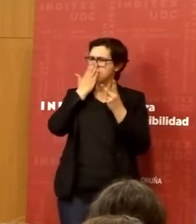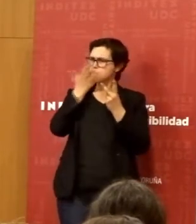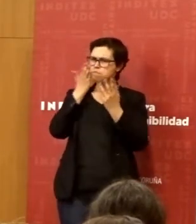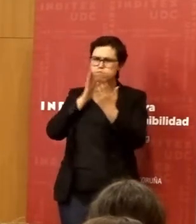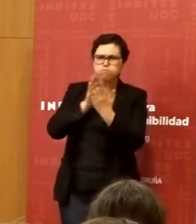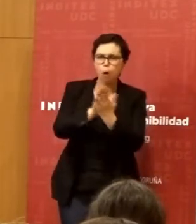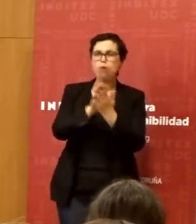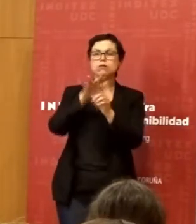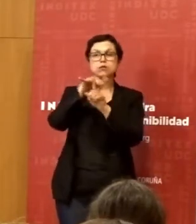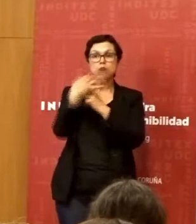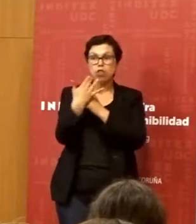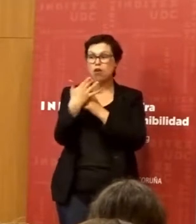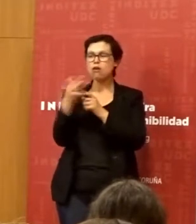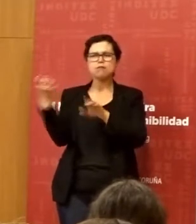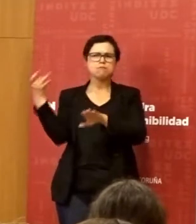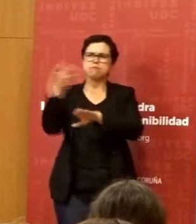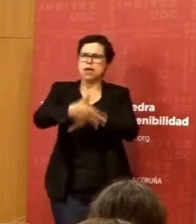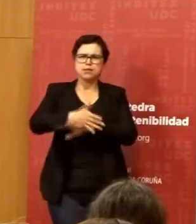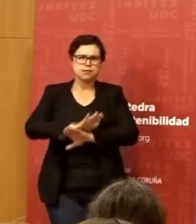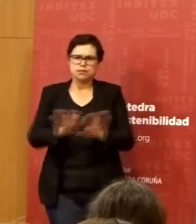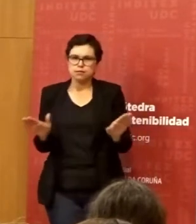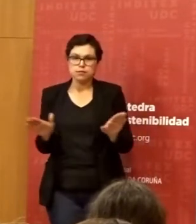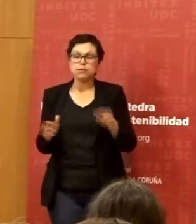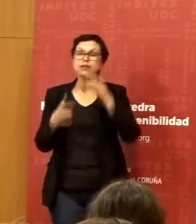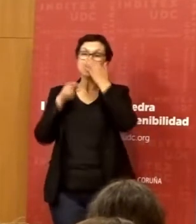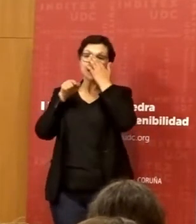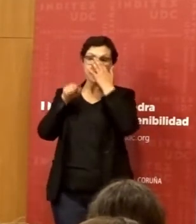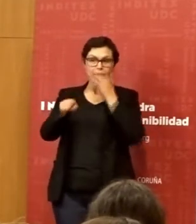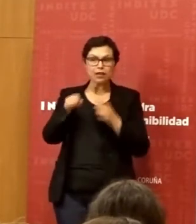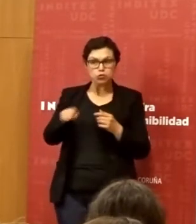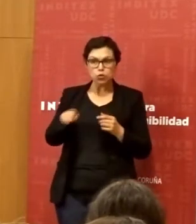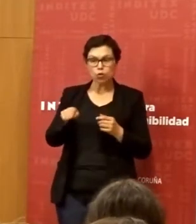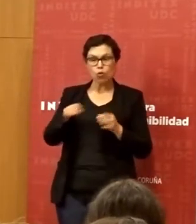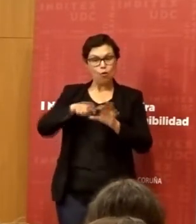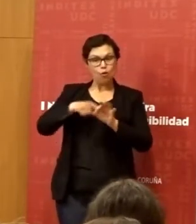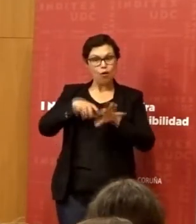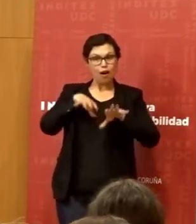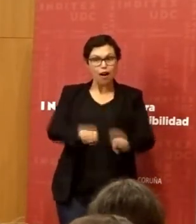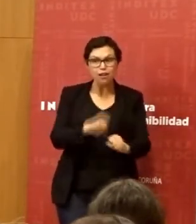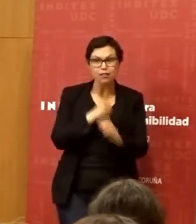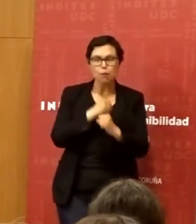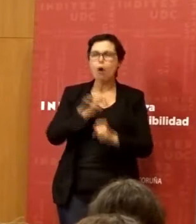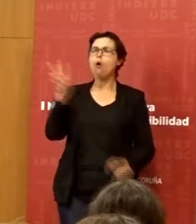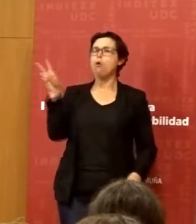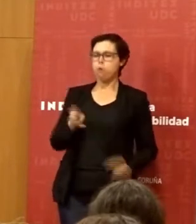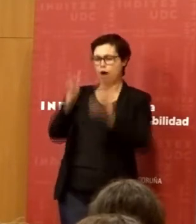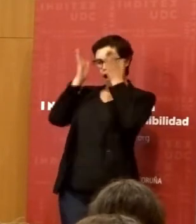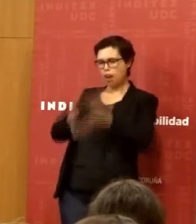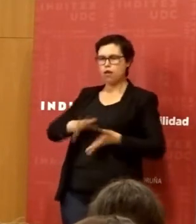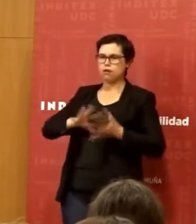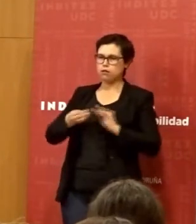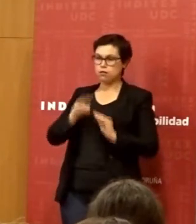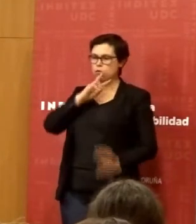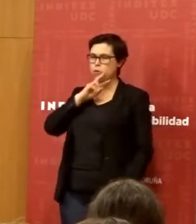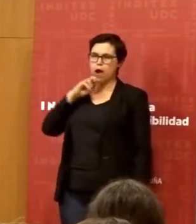grado que las demás personas. Y por tanto, y eso es útil para el puesto de trabajo, y eso hay que valorarlo, ¿no? Y yo creo que eso